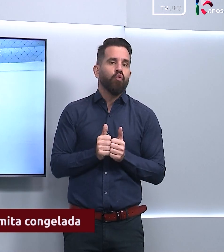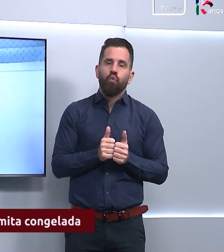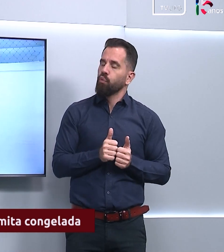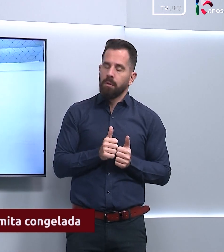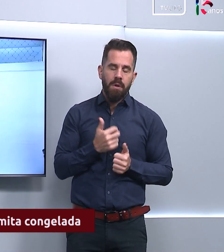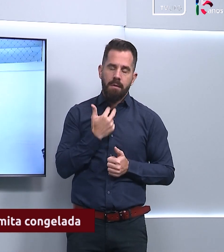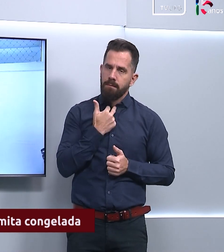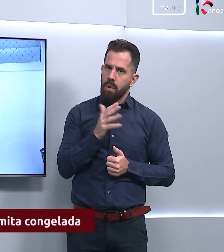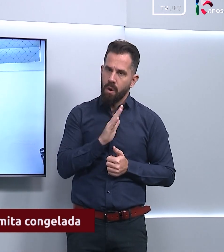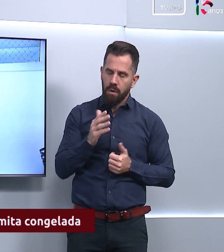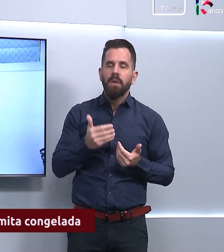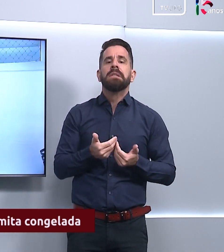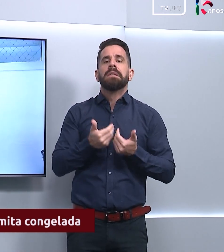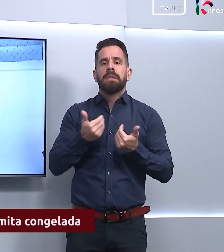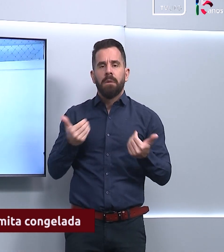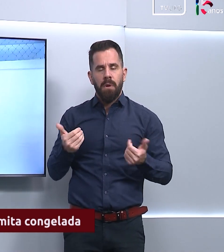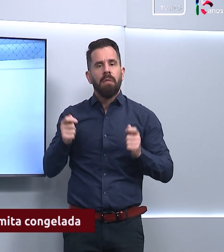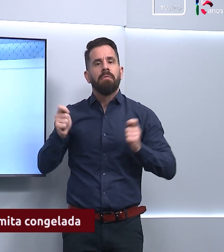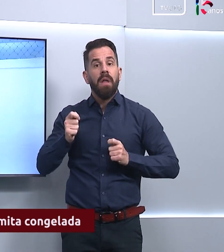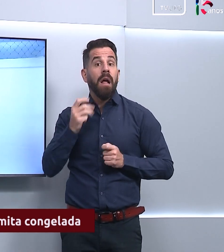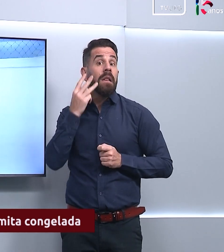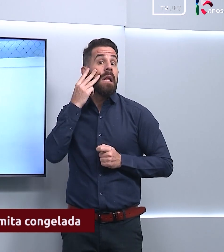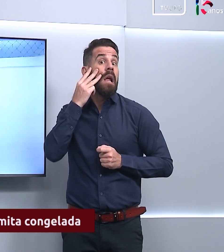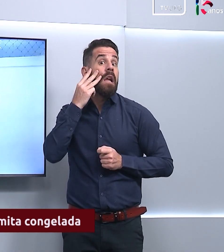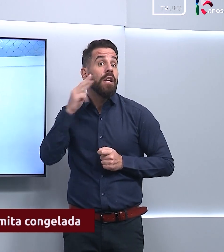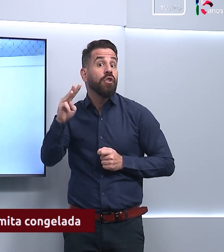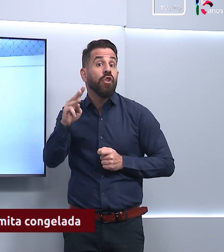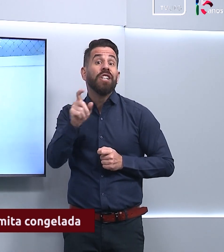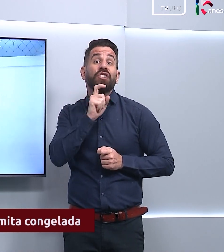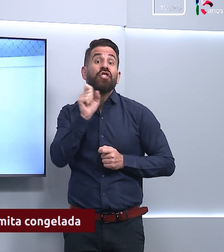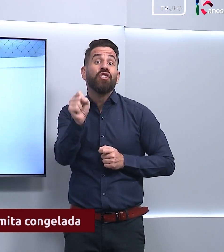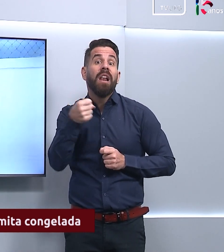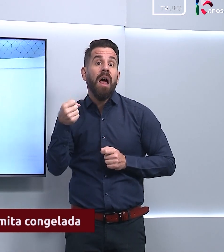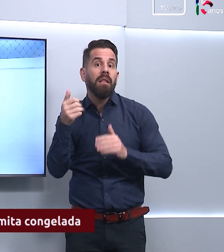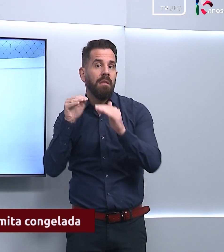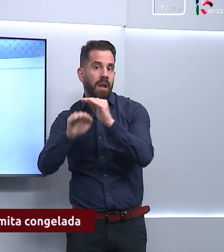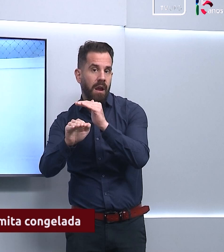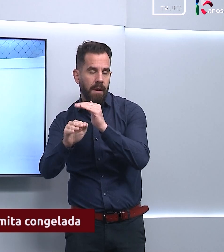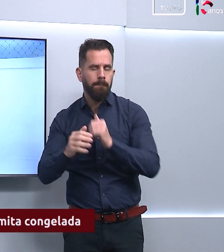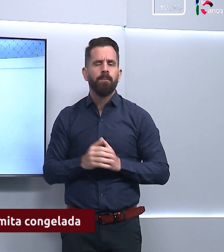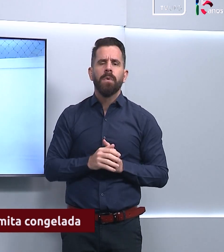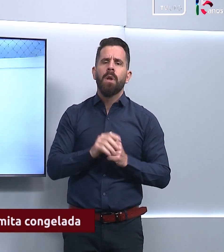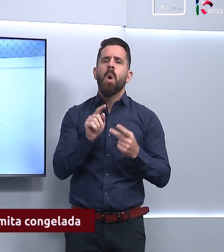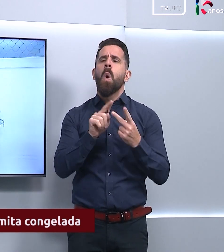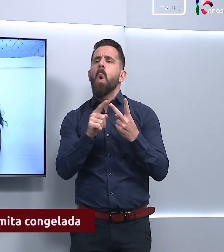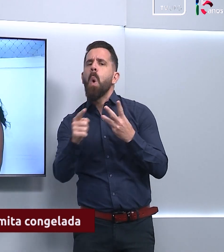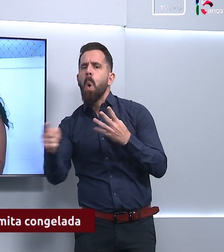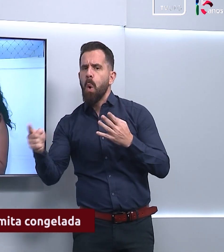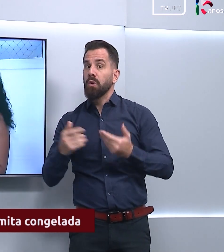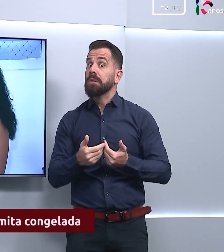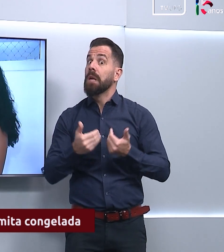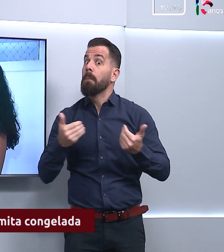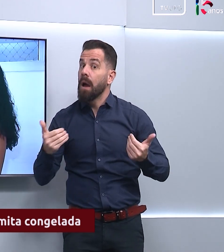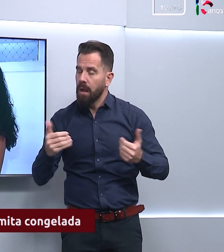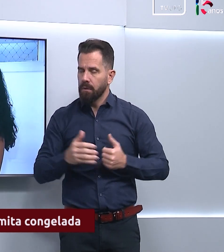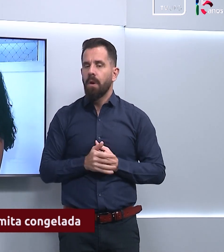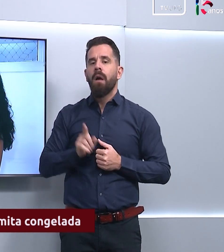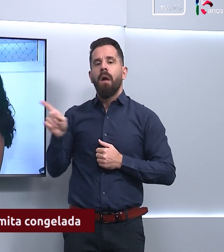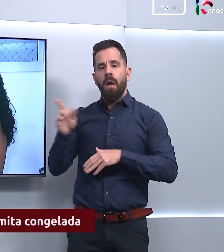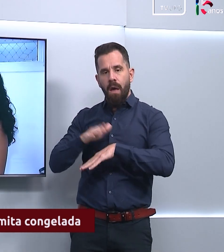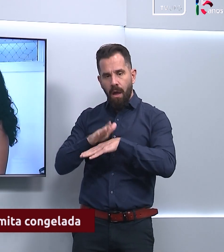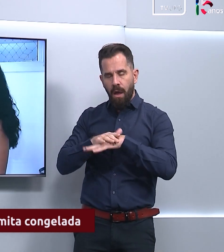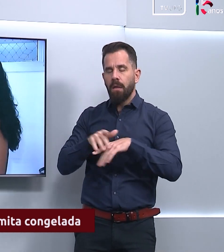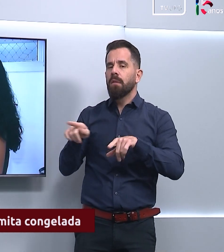elas duram até 3 dias dentro da geladeira. Outros tipos de alimentos estão em outras vasilhas. E a nutricionista também